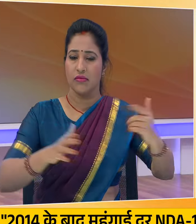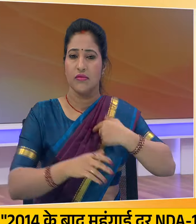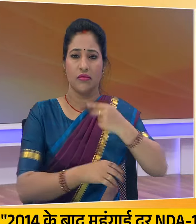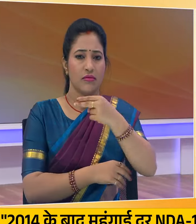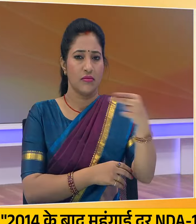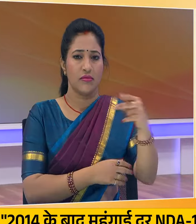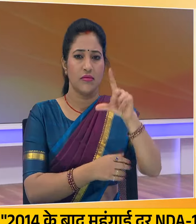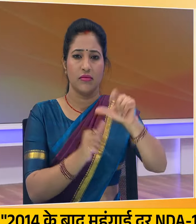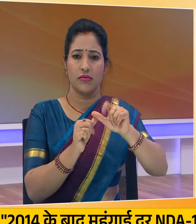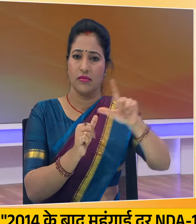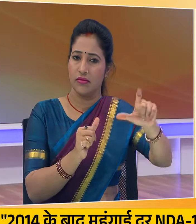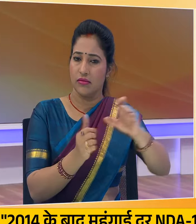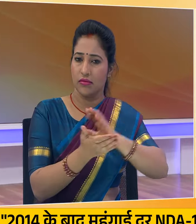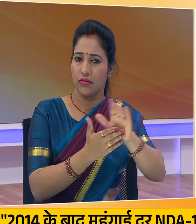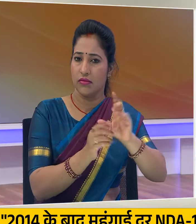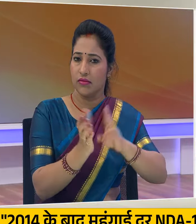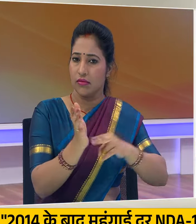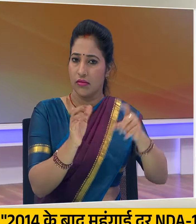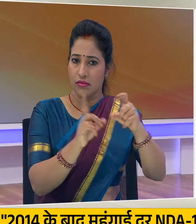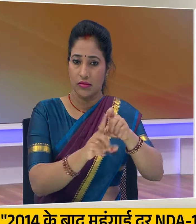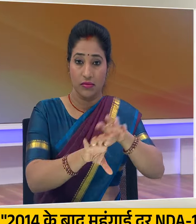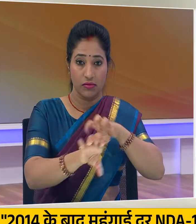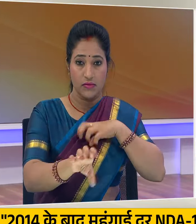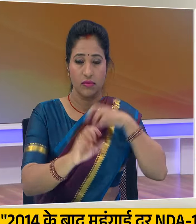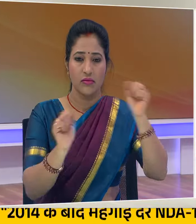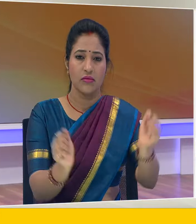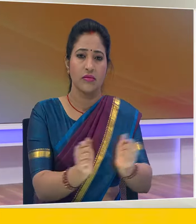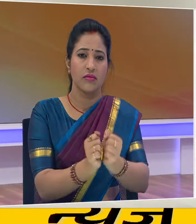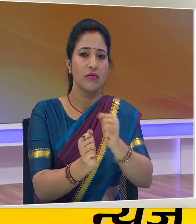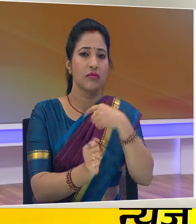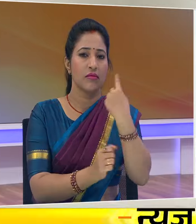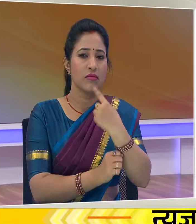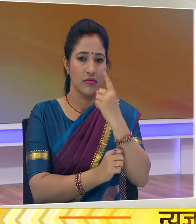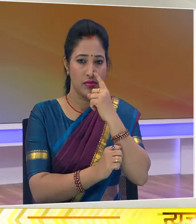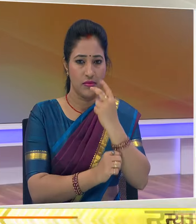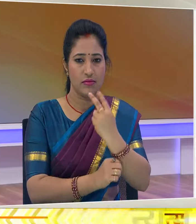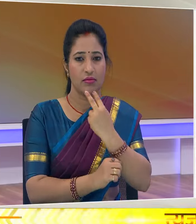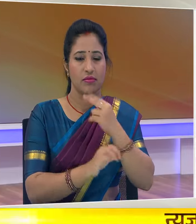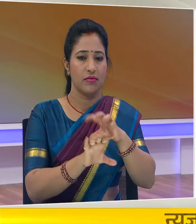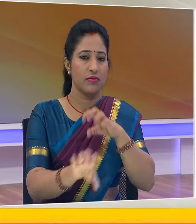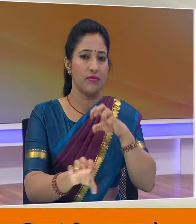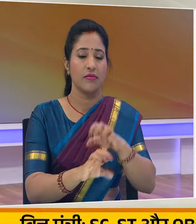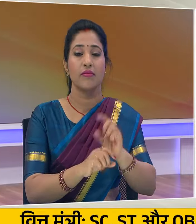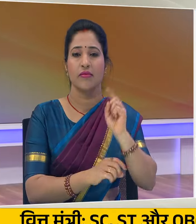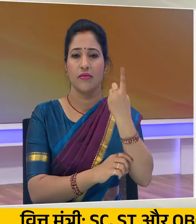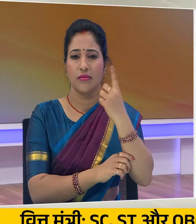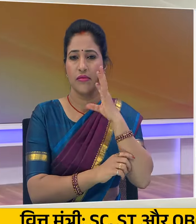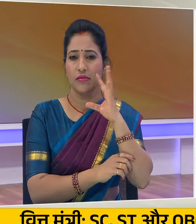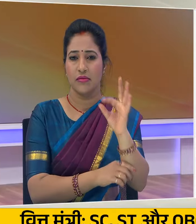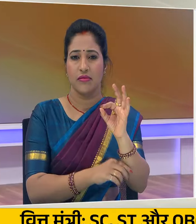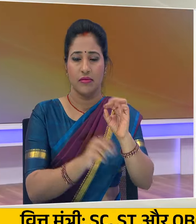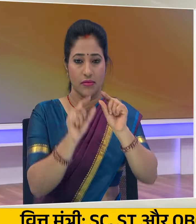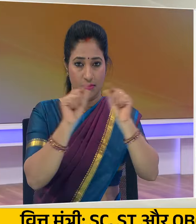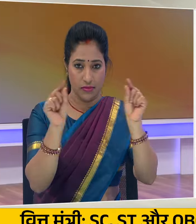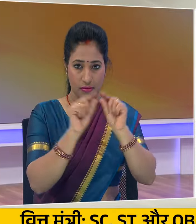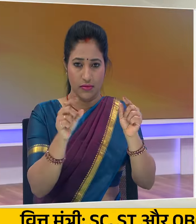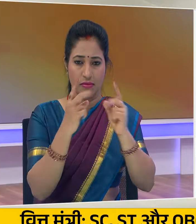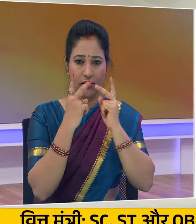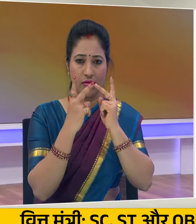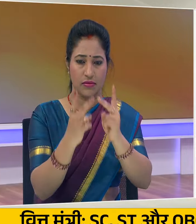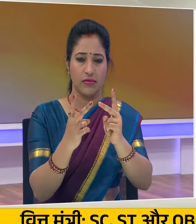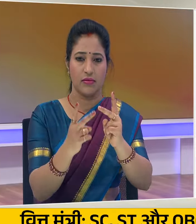हूं लाल चंद्र सिंह और हमारे साथ मौजूद हैं हमारी सहयोगी बीना सिंह। तो सबसे पहले शुरुआत कर लेते